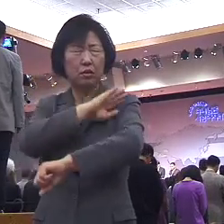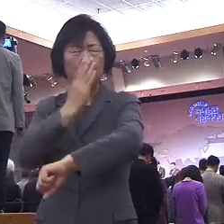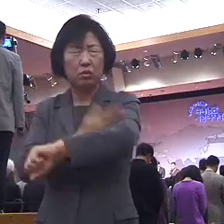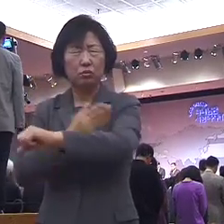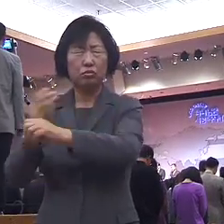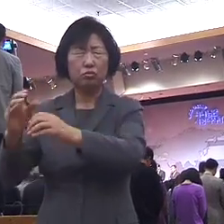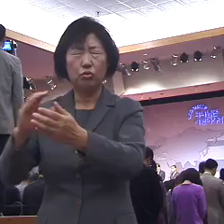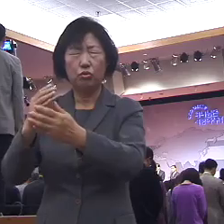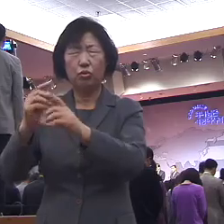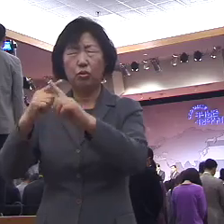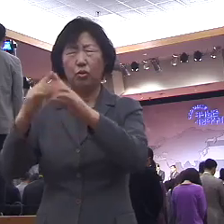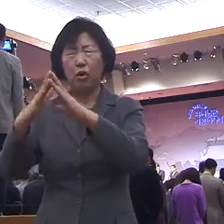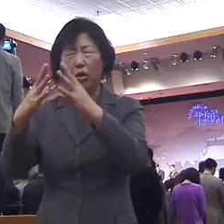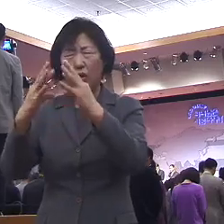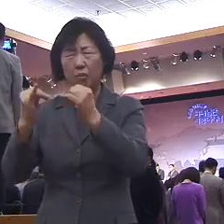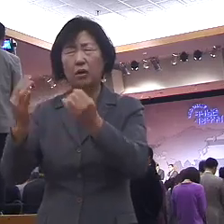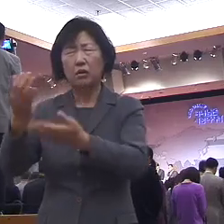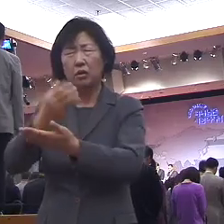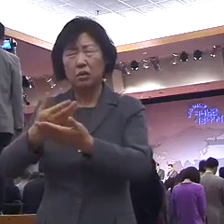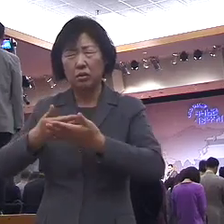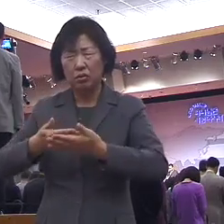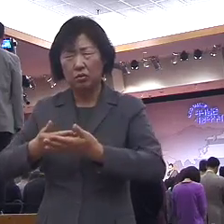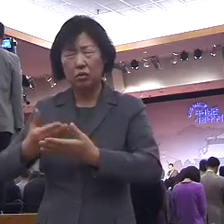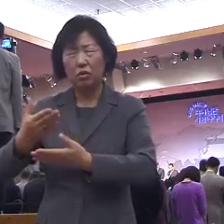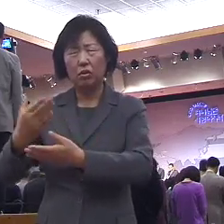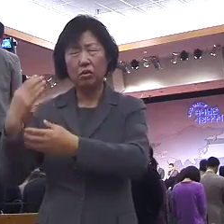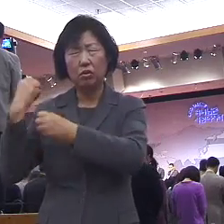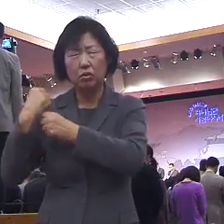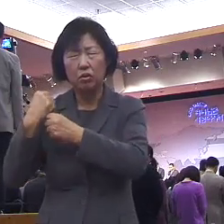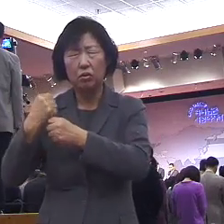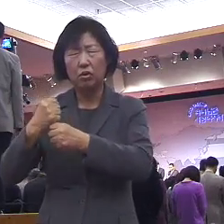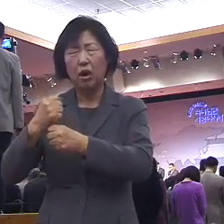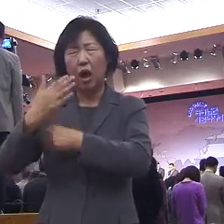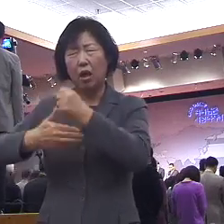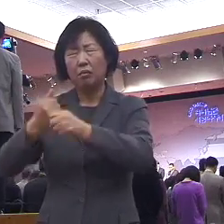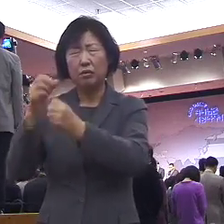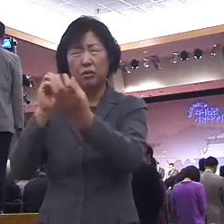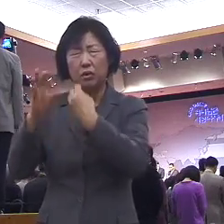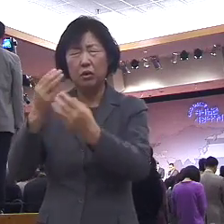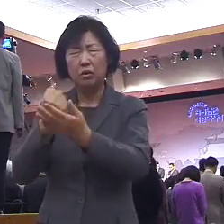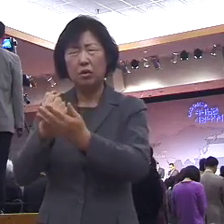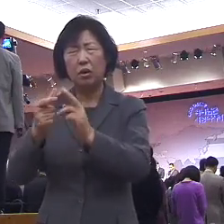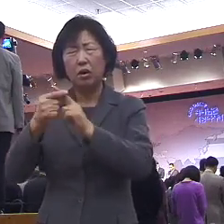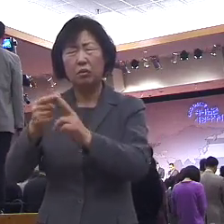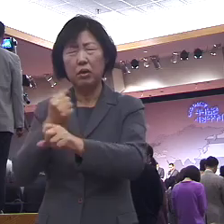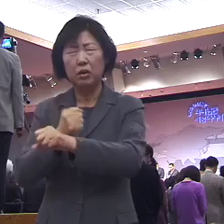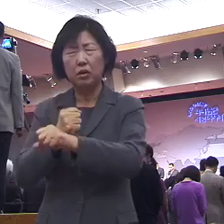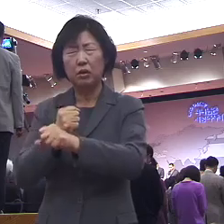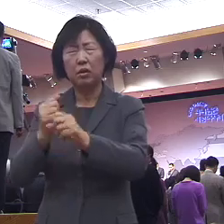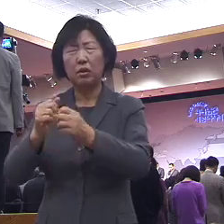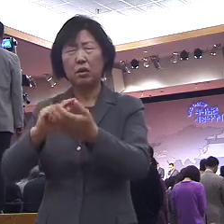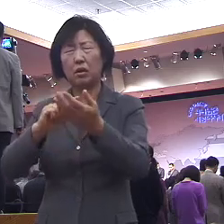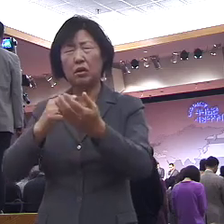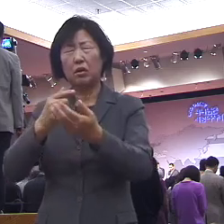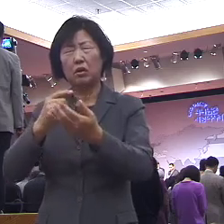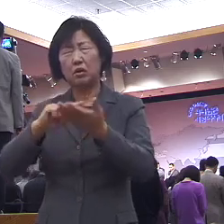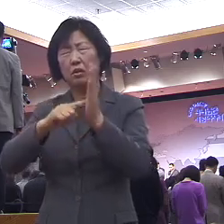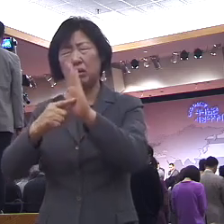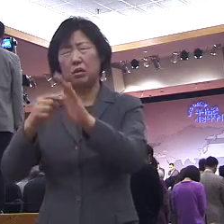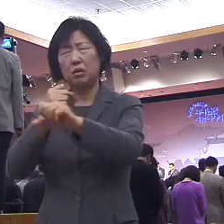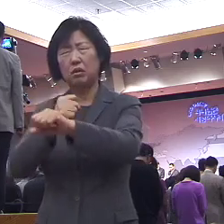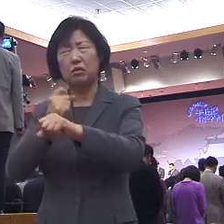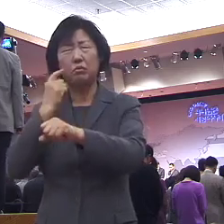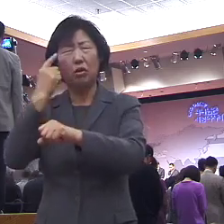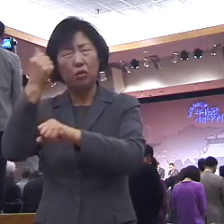많은 짐을 지고 하나님 앞에 나와 부르짖을 때 하나님 응답하시고 김 목사님과 같이 하신 하나님의 모습을 나타내시며 목사님께서